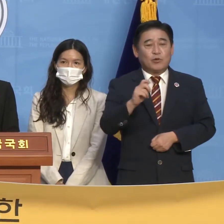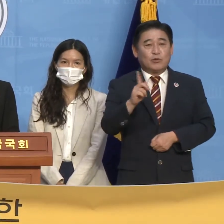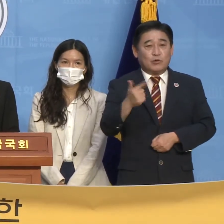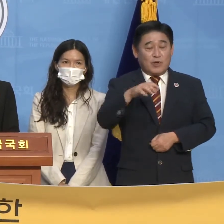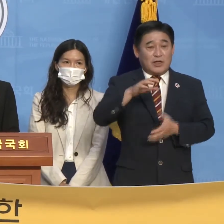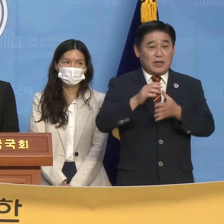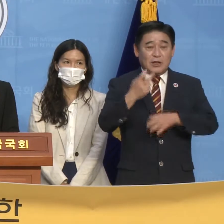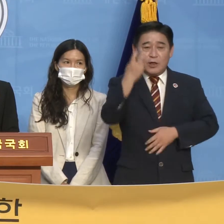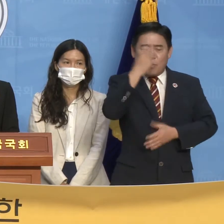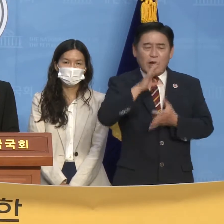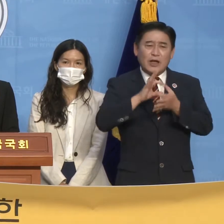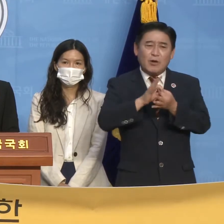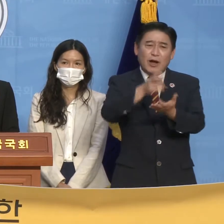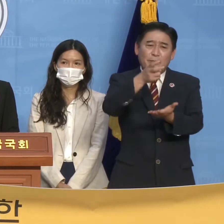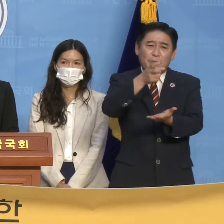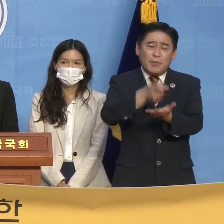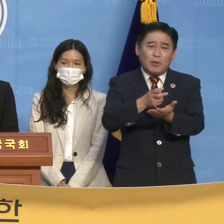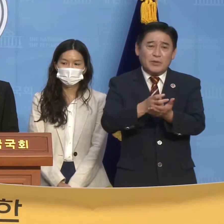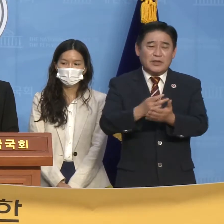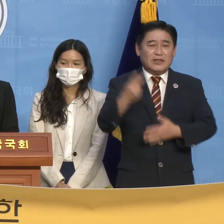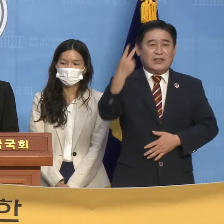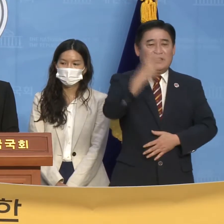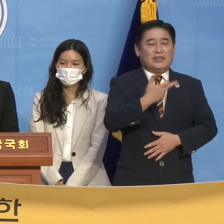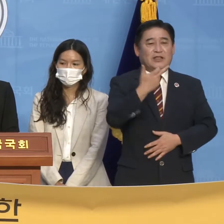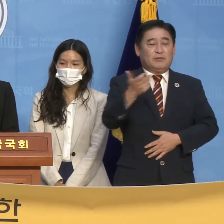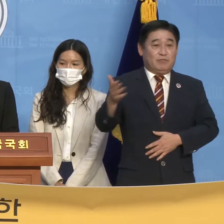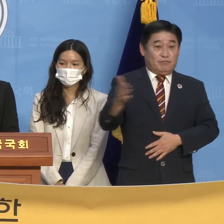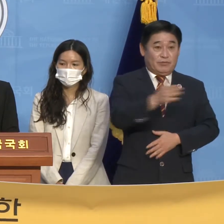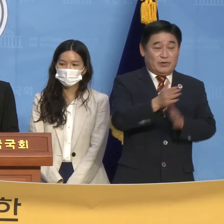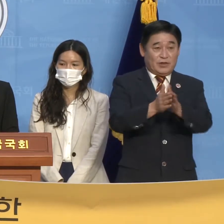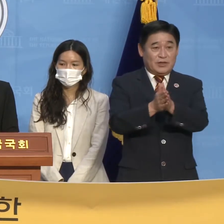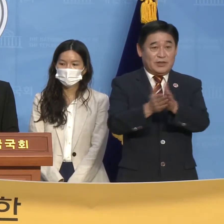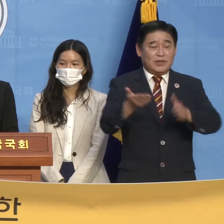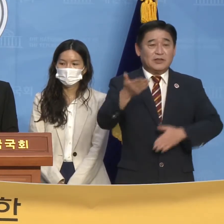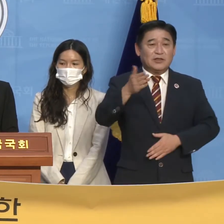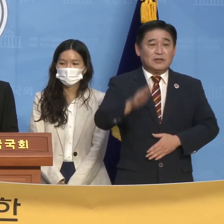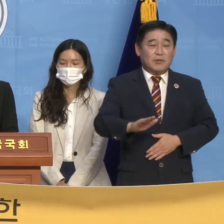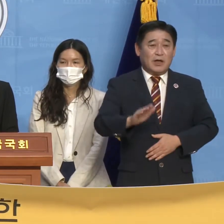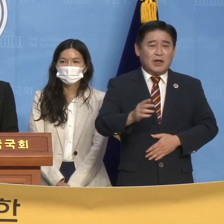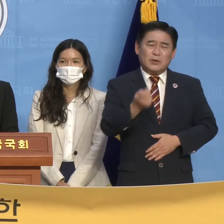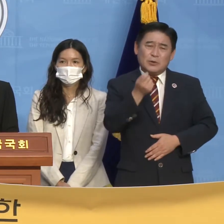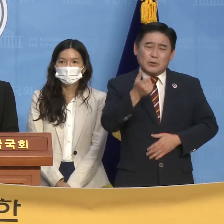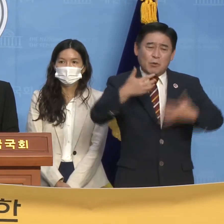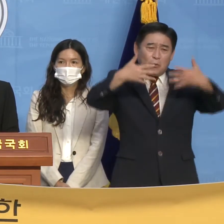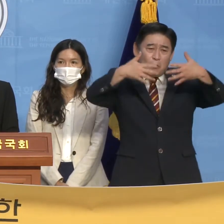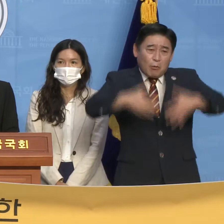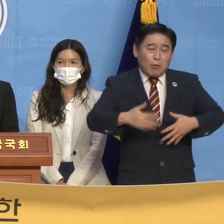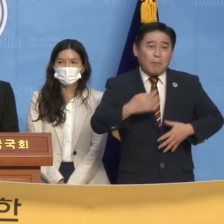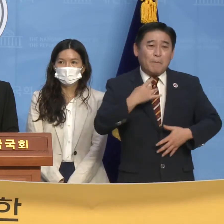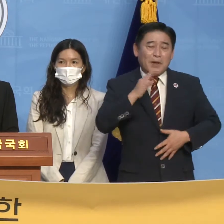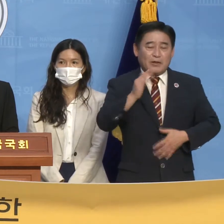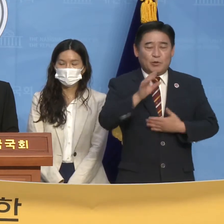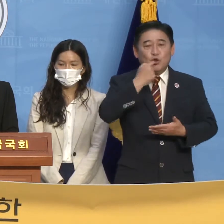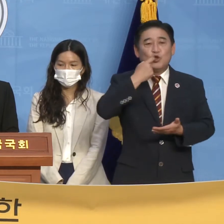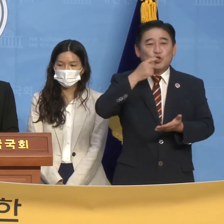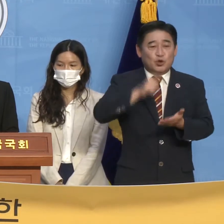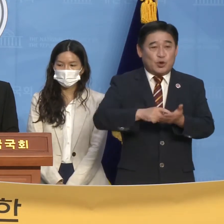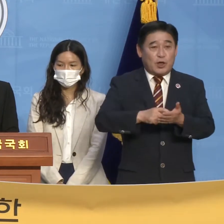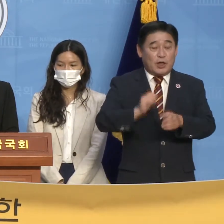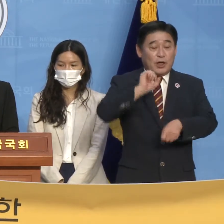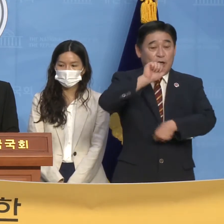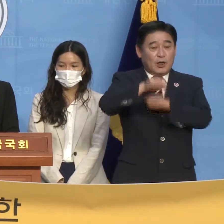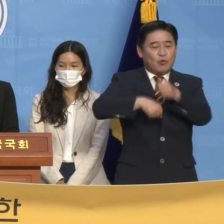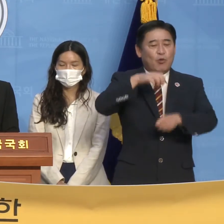수족관의 관리에 관한 법률이 2017년부터 시행되고 있지만 최소한의 요건만 갖추면 쉽게 동물원을 운영할